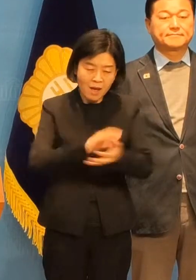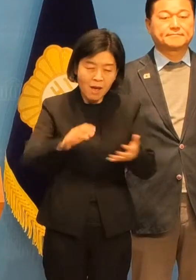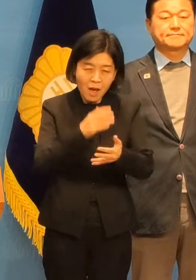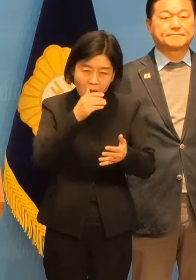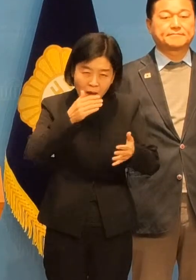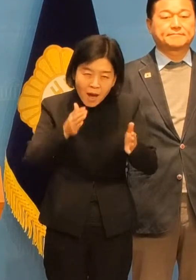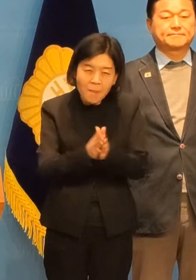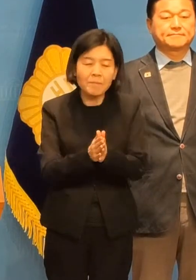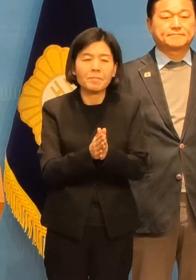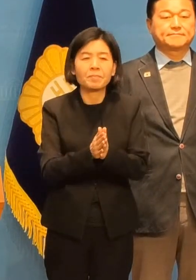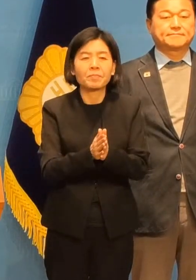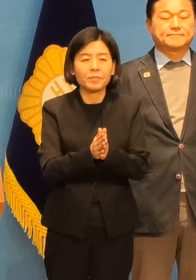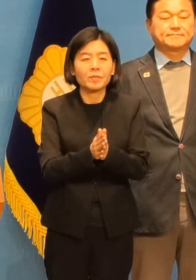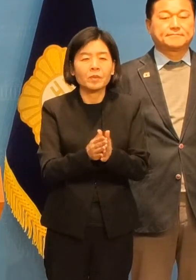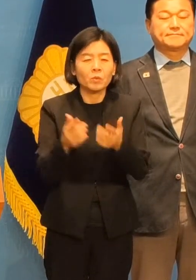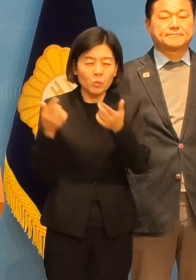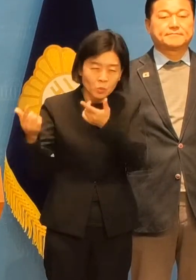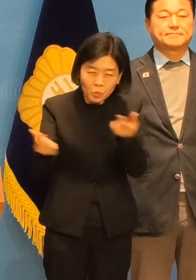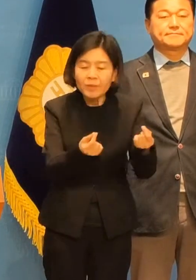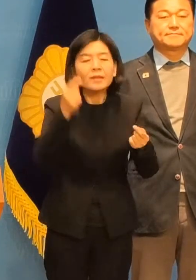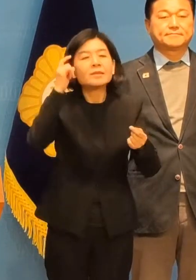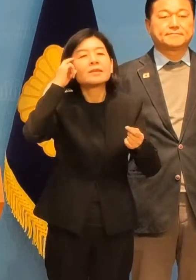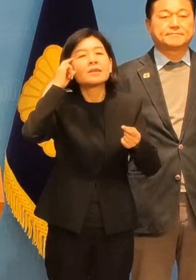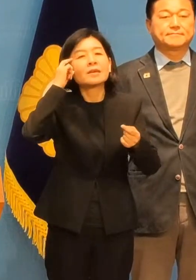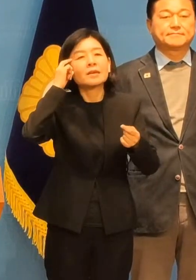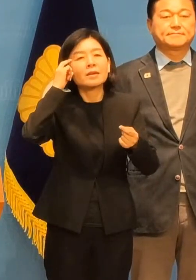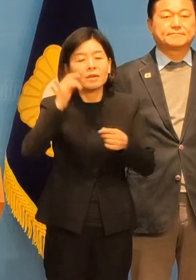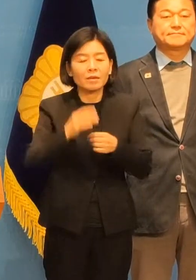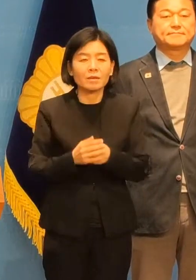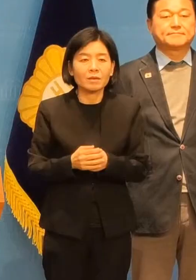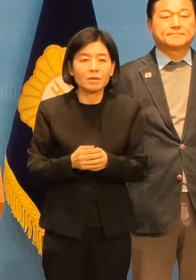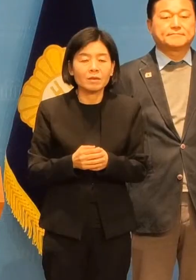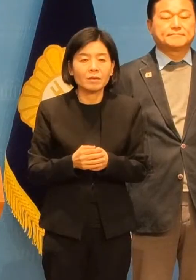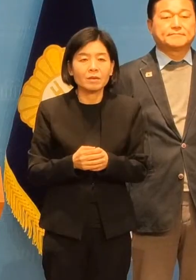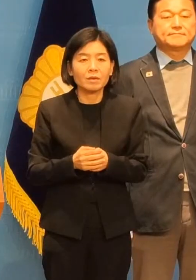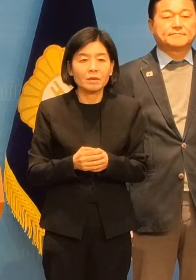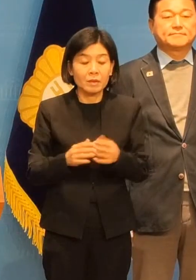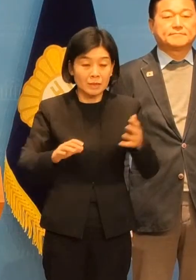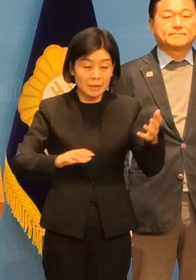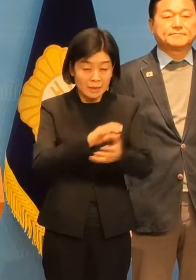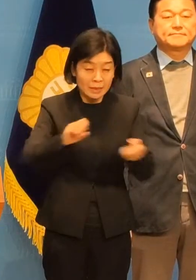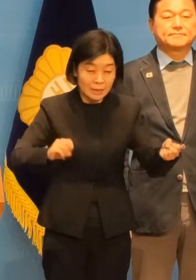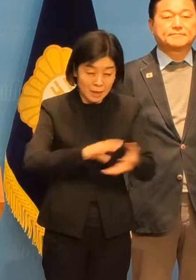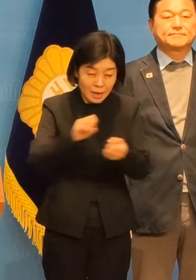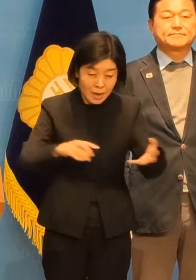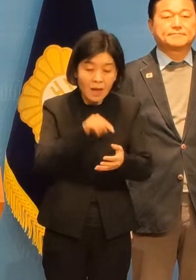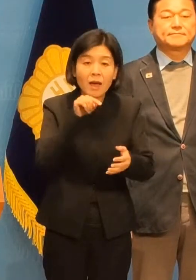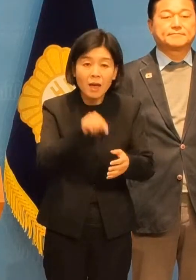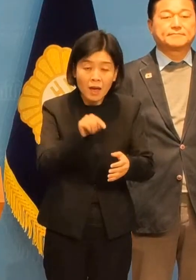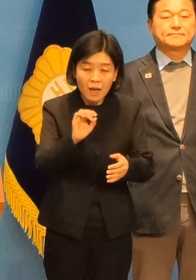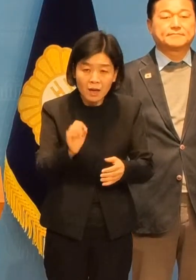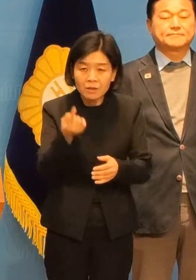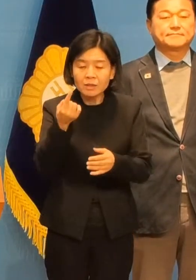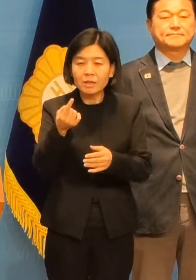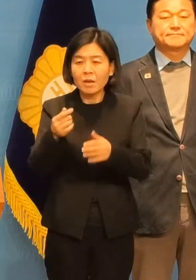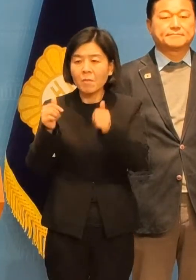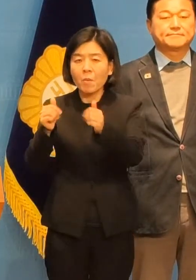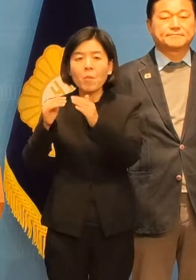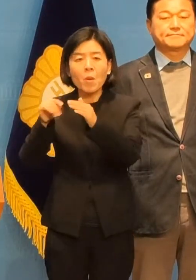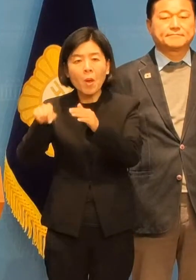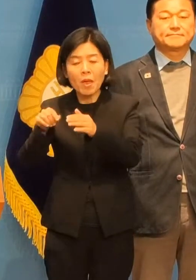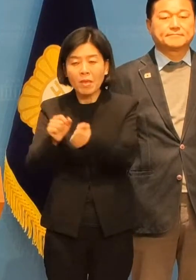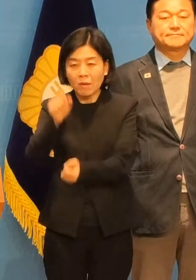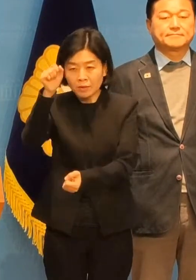그대로 드러나는 그런 사건이다 생각을 합니다. 내란을 저음하여 특정 법원에서